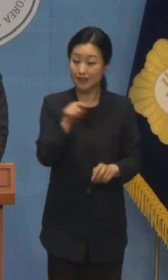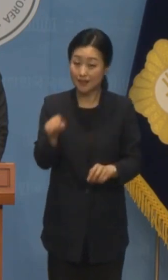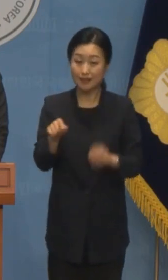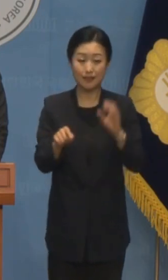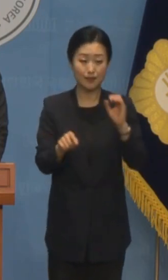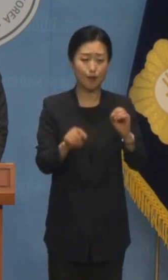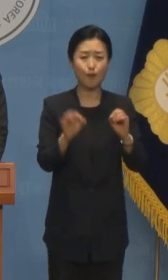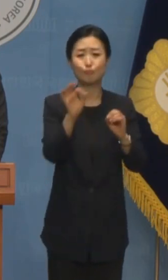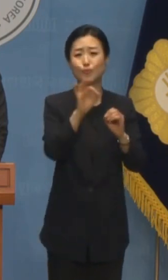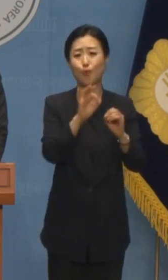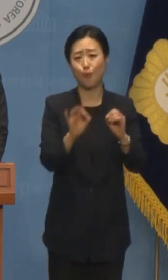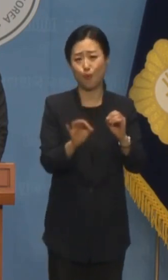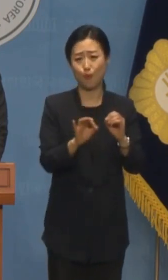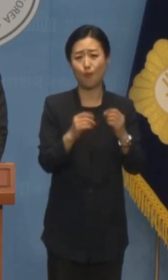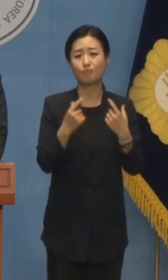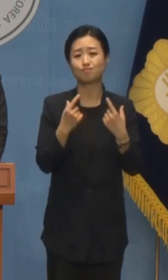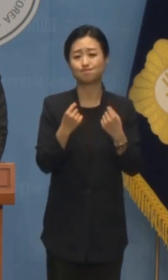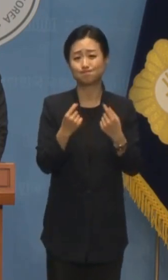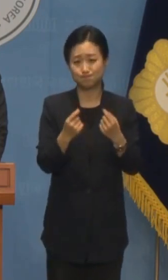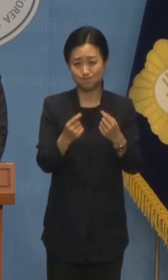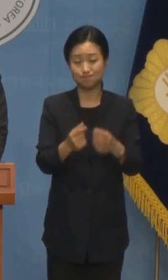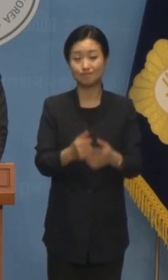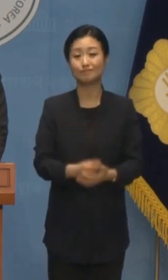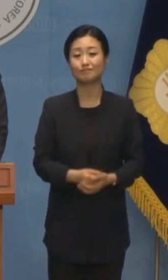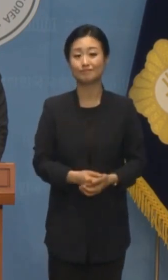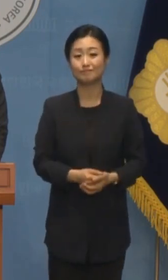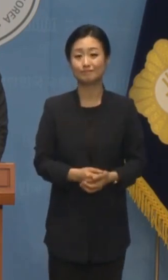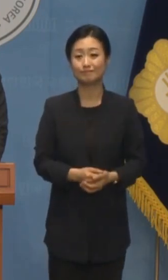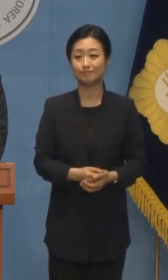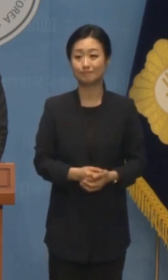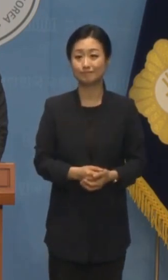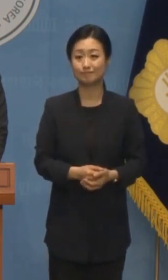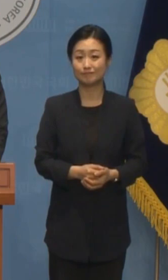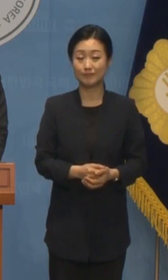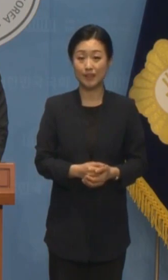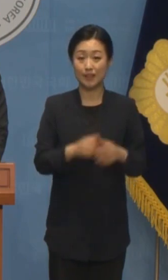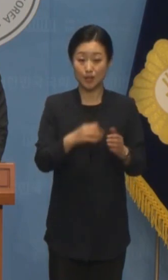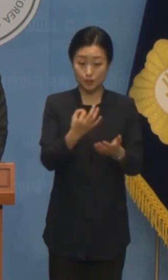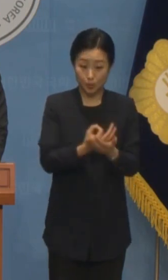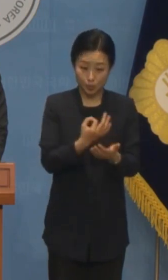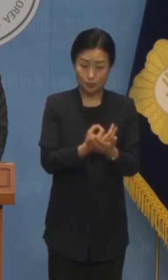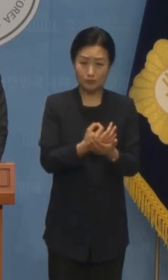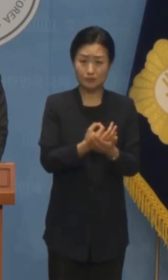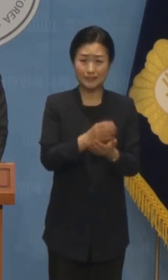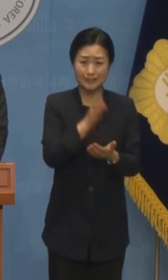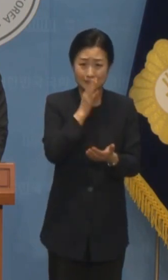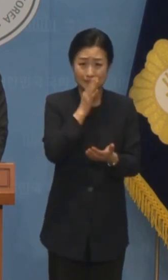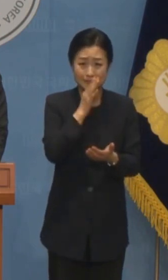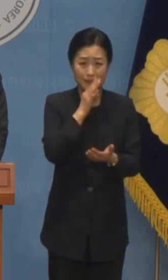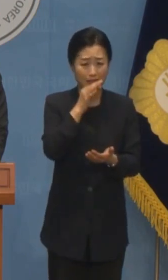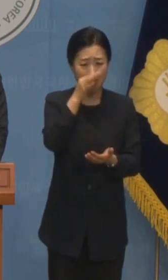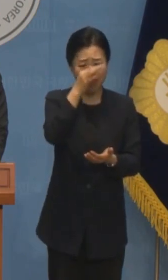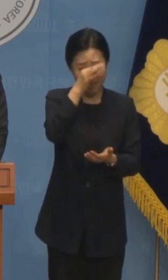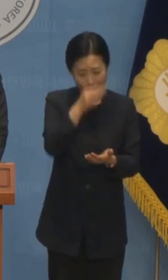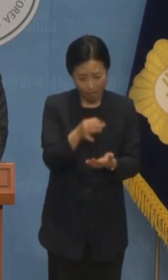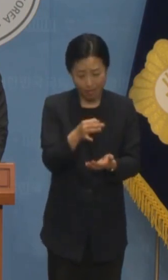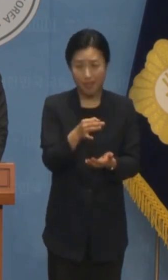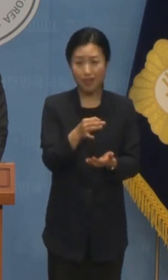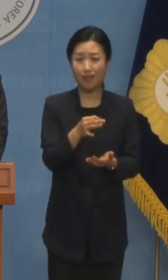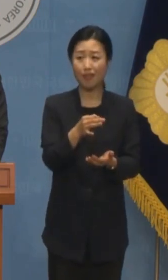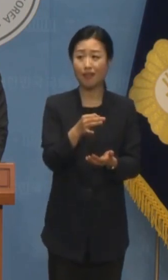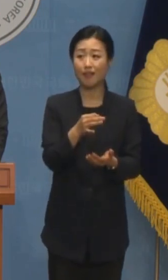0% 포인트에 머물고 있습니다 명목 소득 증가율은 둔화하고 실질소득 증가율은